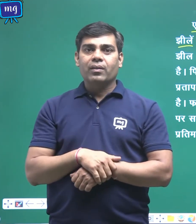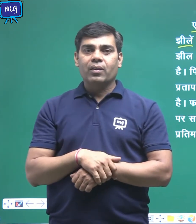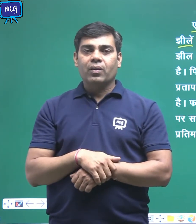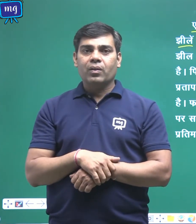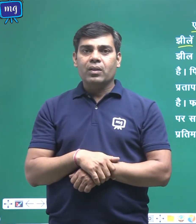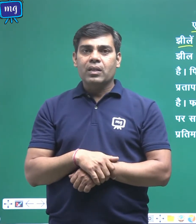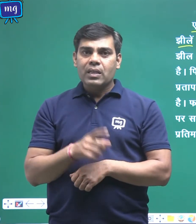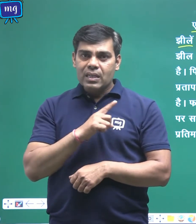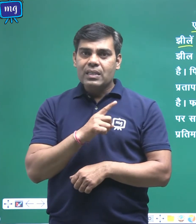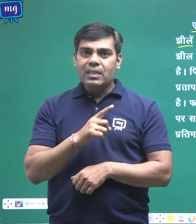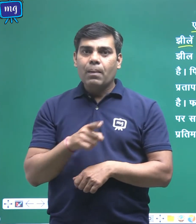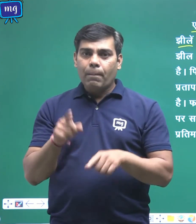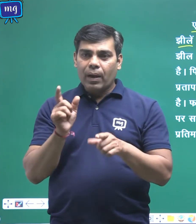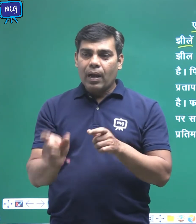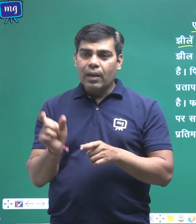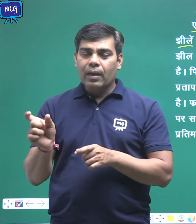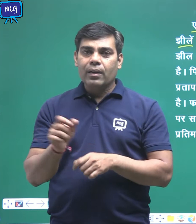इस प्रकार